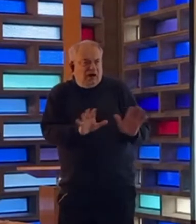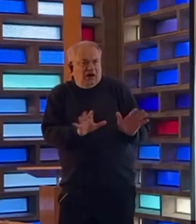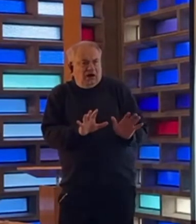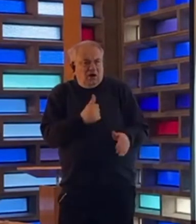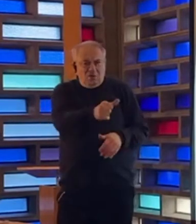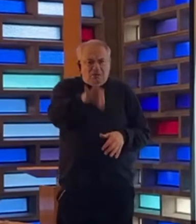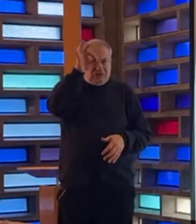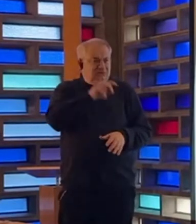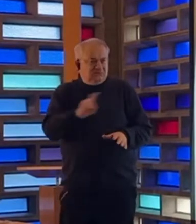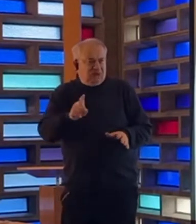eux-mêmes.